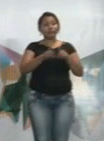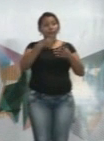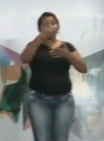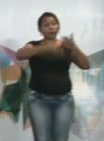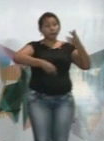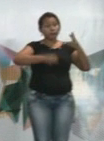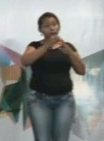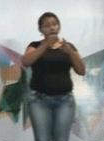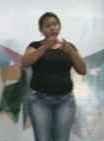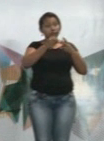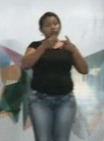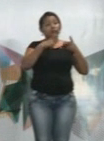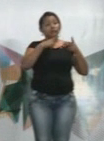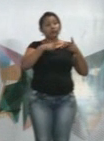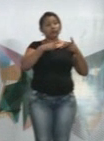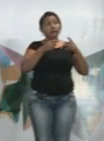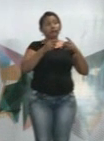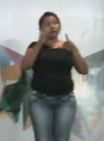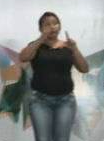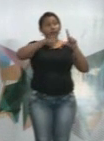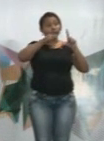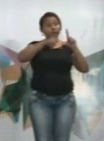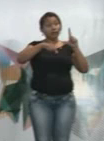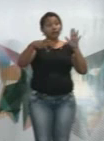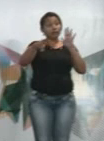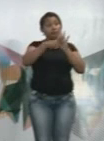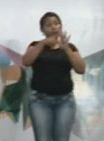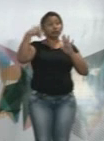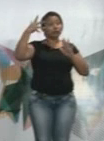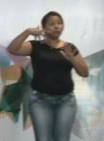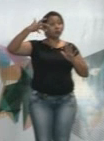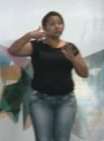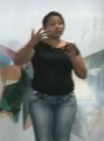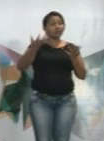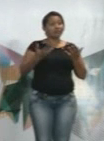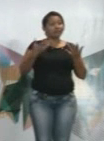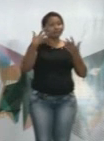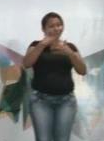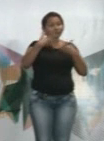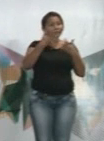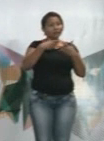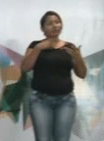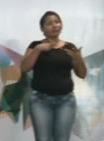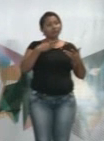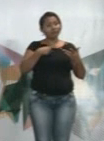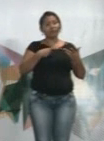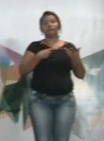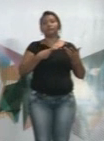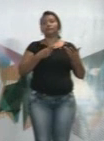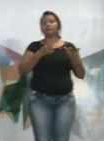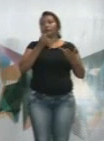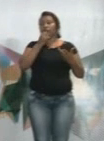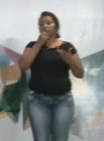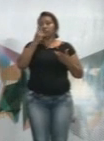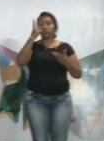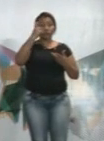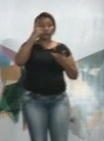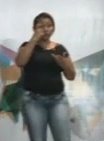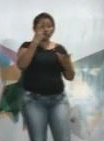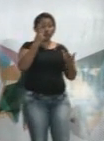tá? Existe no Enem a tal das habilidades, né? Se você der uma olhada no comecinho da apostila da parte do espanhol, o professor colocou